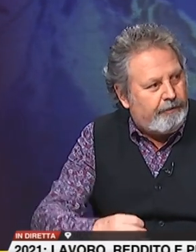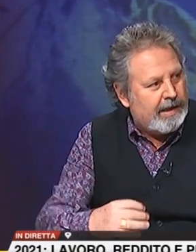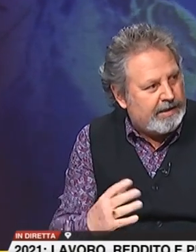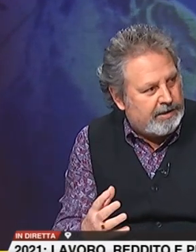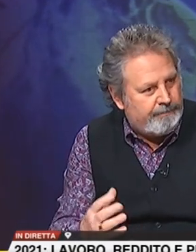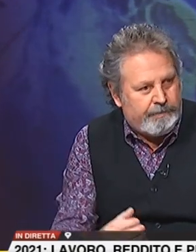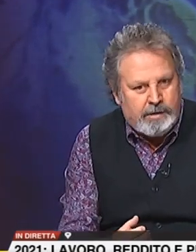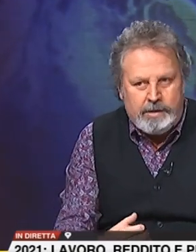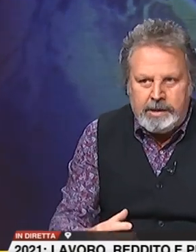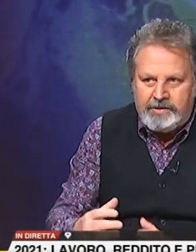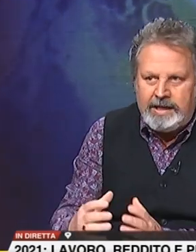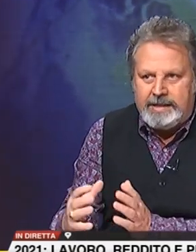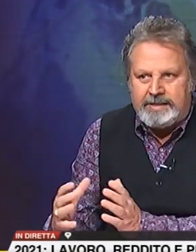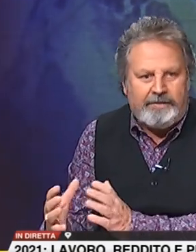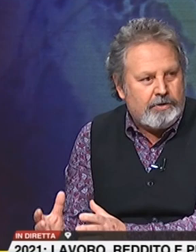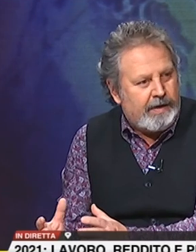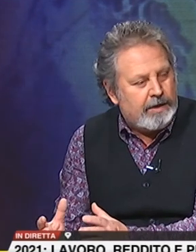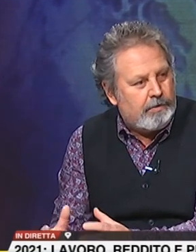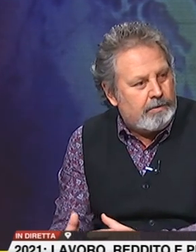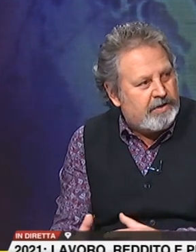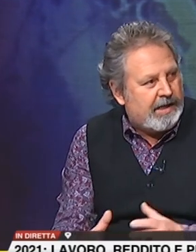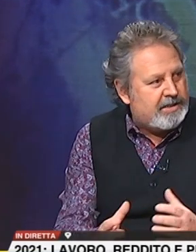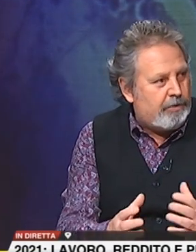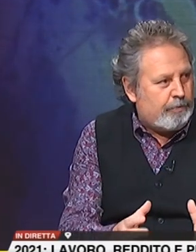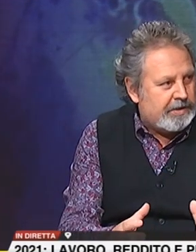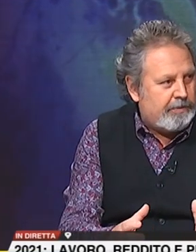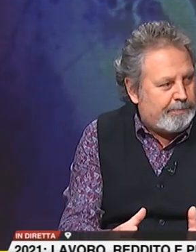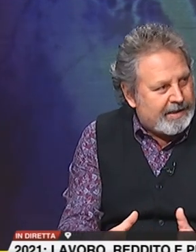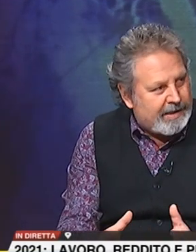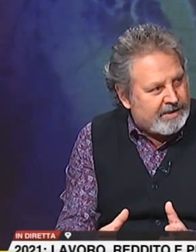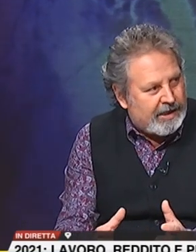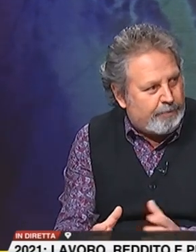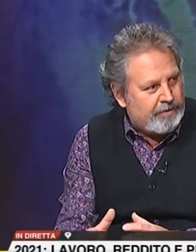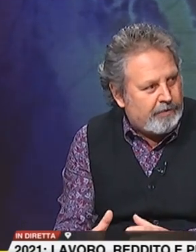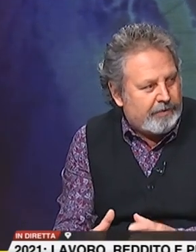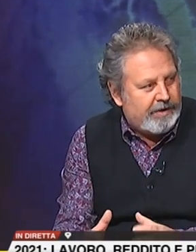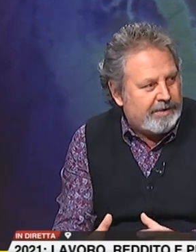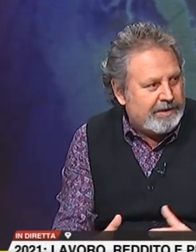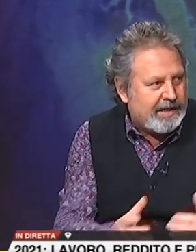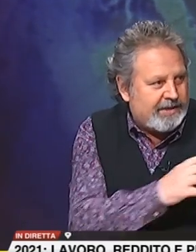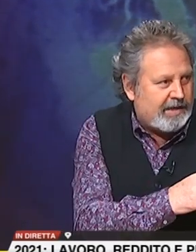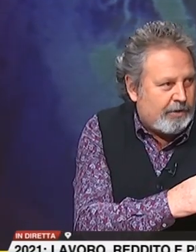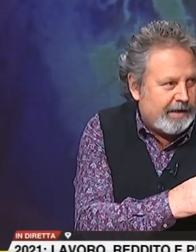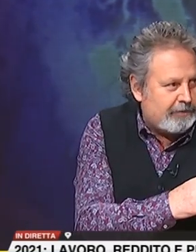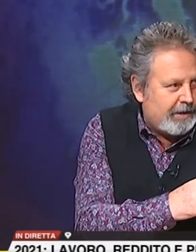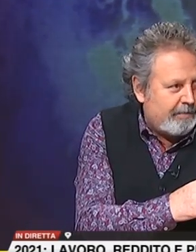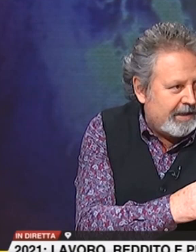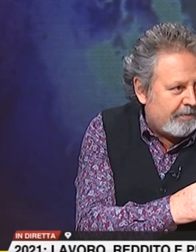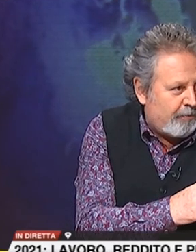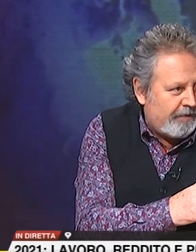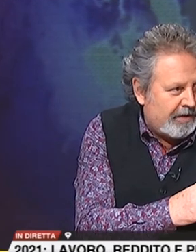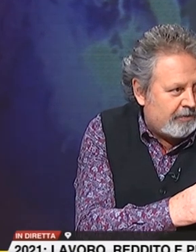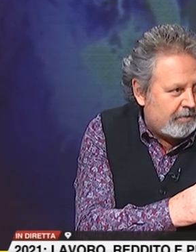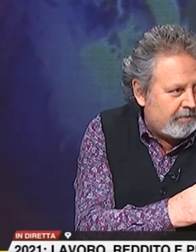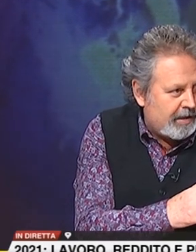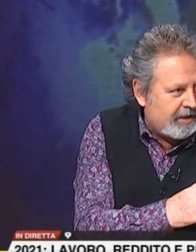sono falliti, sia chi stava al governo sia chi sta all'opposizione, perché chi sta all'opposizione non deve dimenticarsi che ha governato un anno e mezzo e